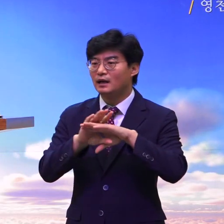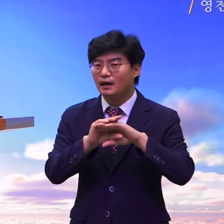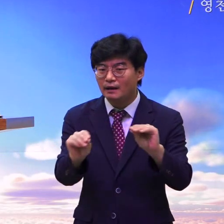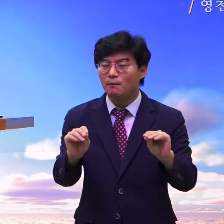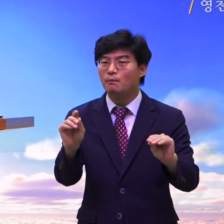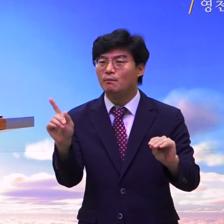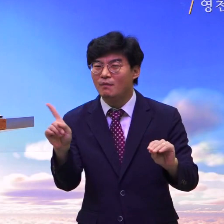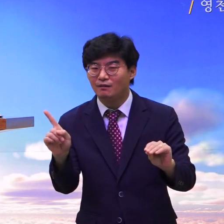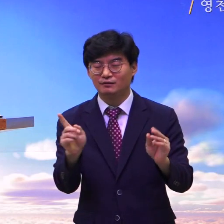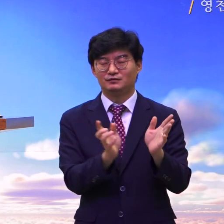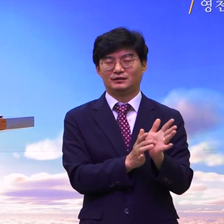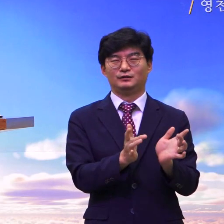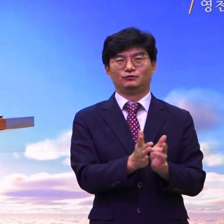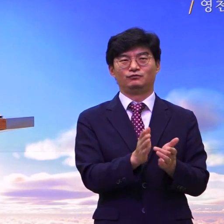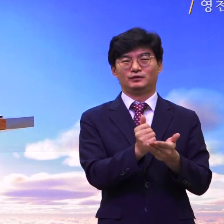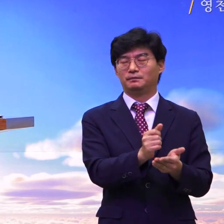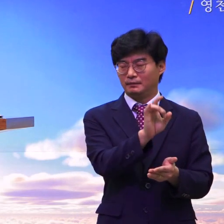오직 예수 그리스도입니다.